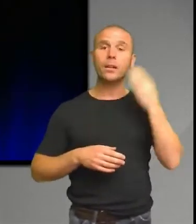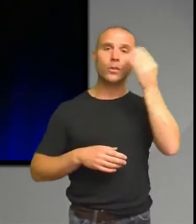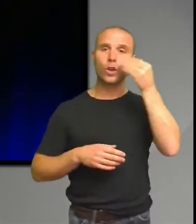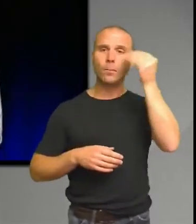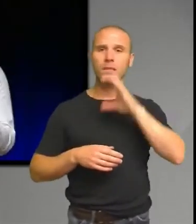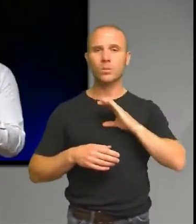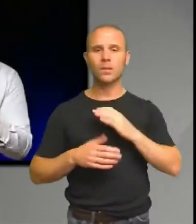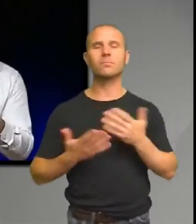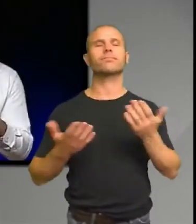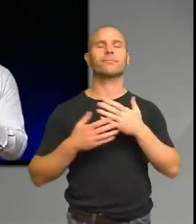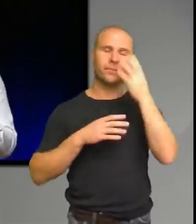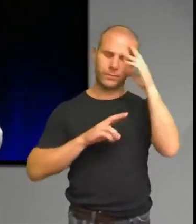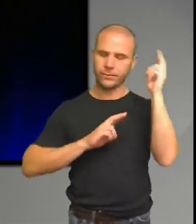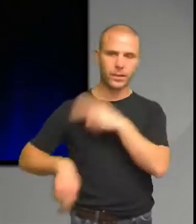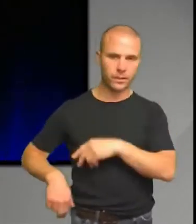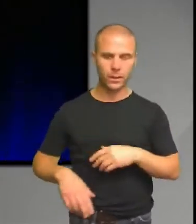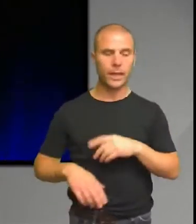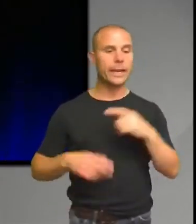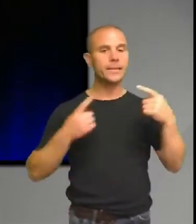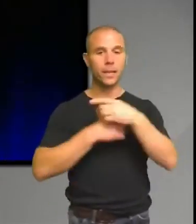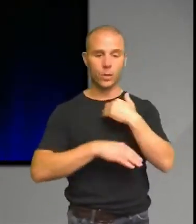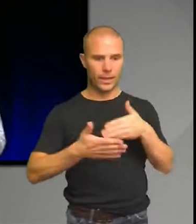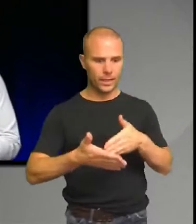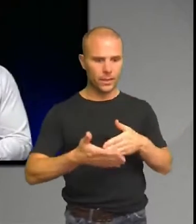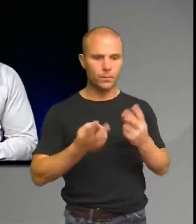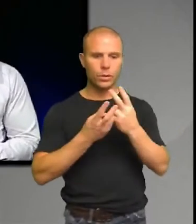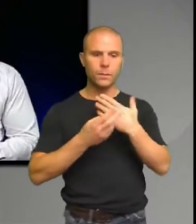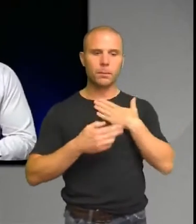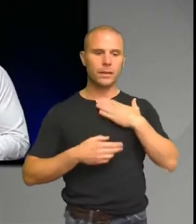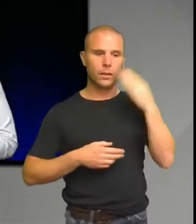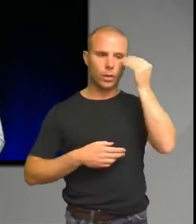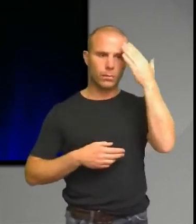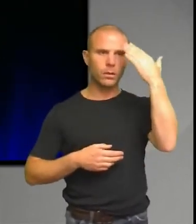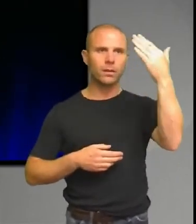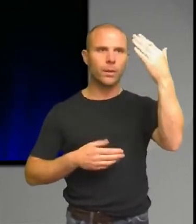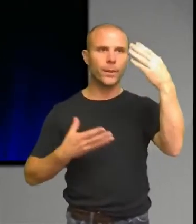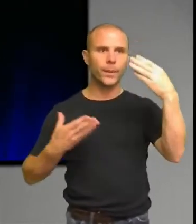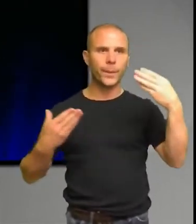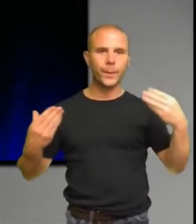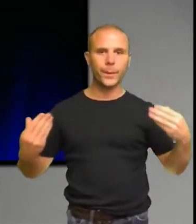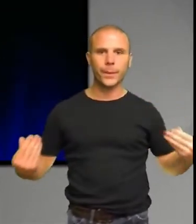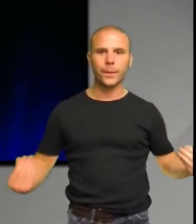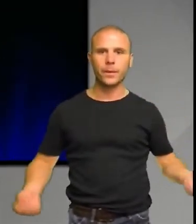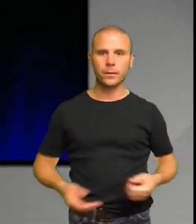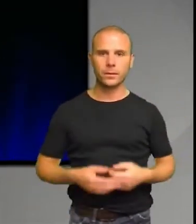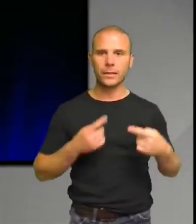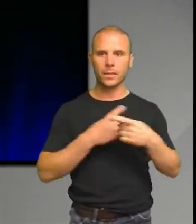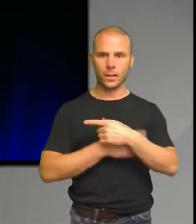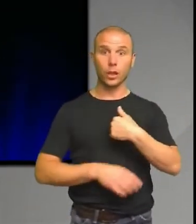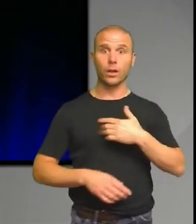kommer upp i Tinder så börjar målet eller drömmen försvinna. Och jag ville bli